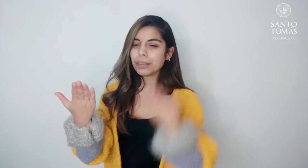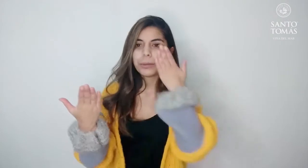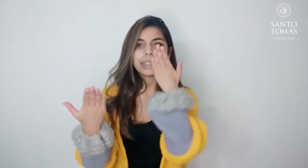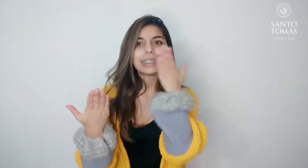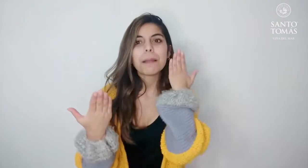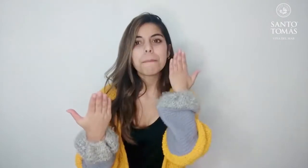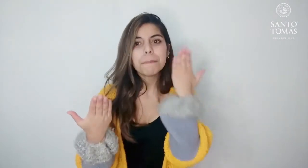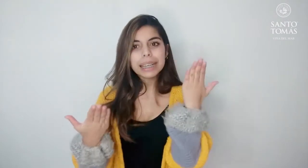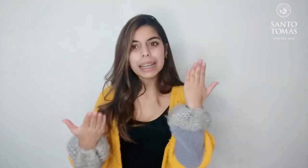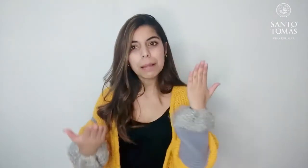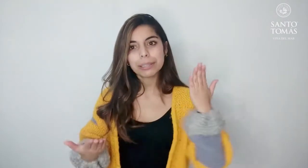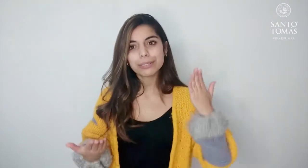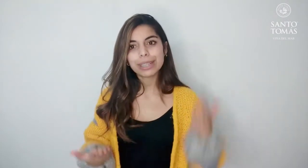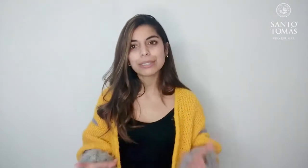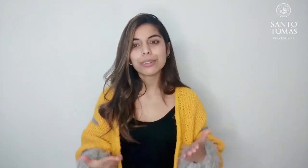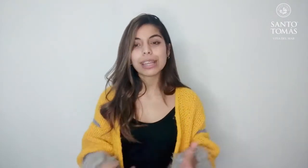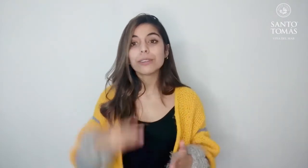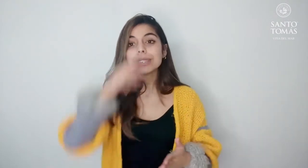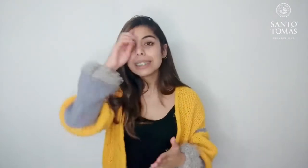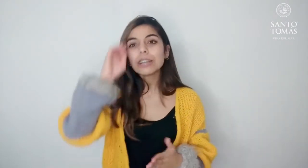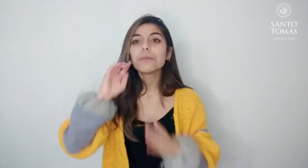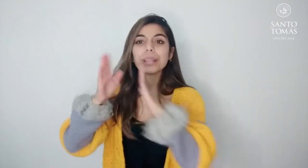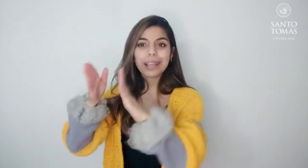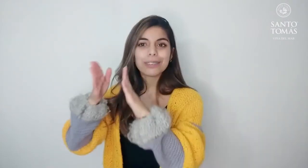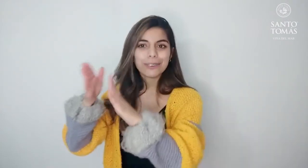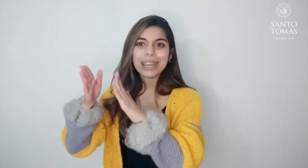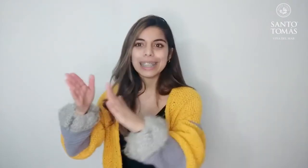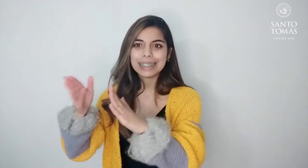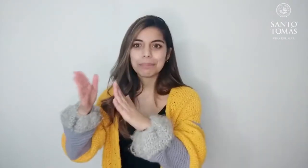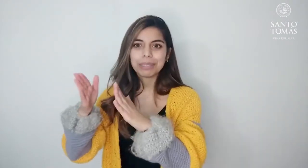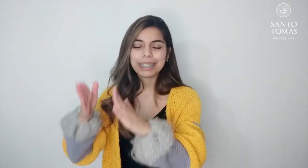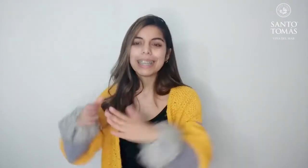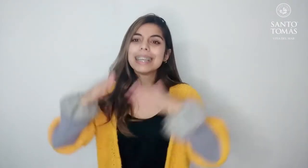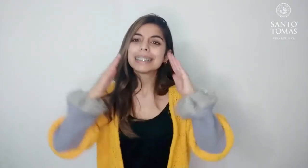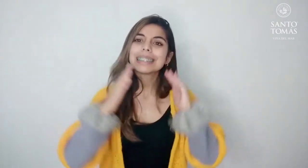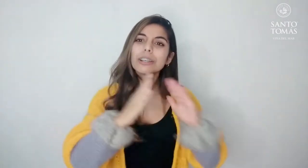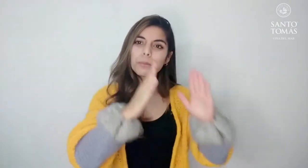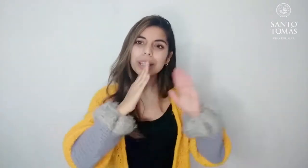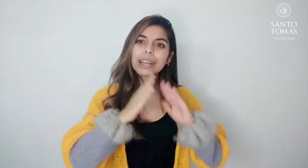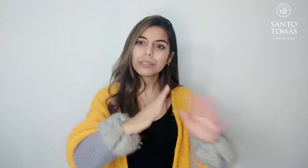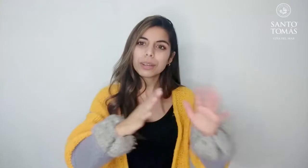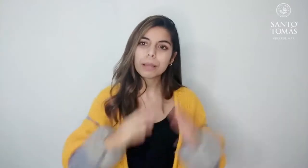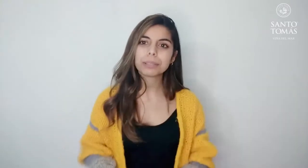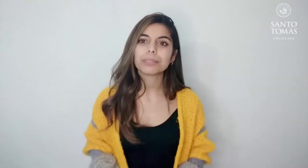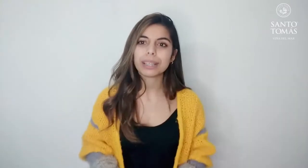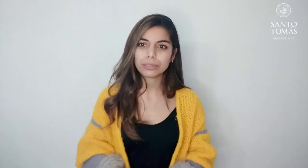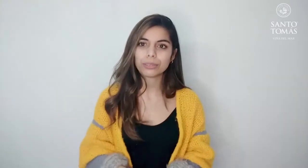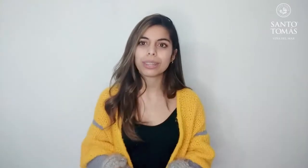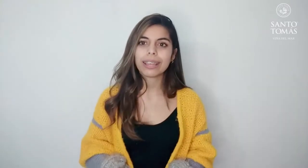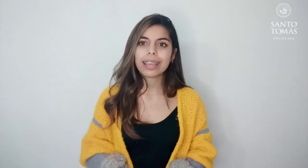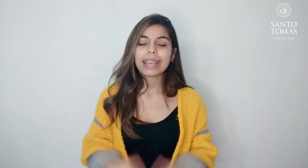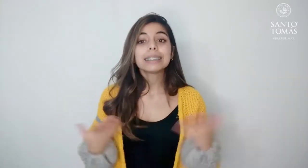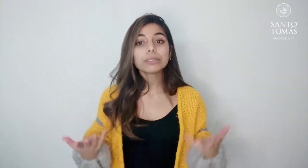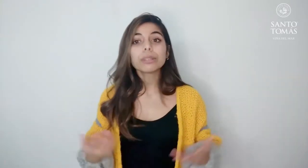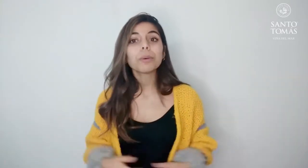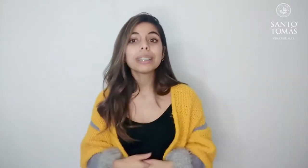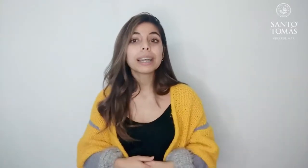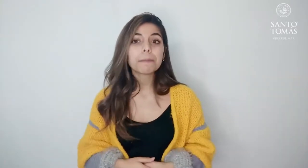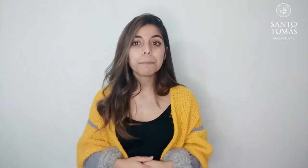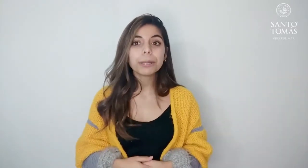lengua de señas, miren a la persona sorda. No se están comunicando con el intérprete, se están comunicando con la persona sorda. Esa es una muestra de respeto